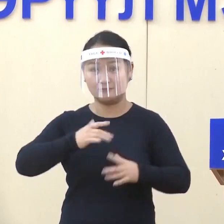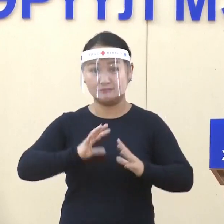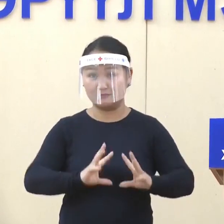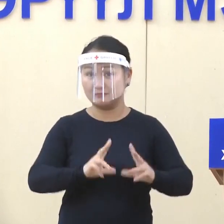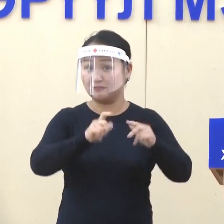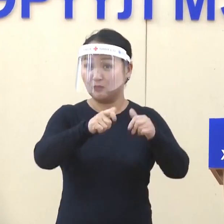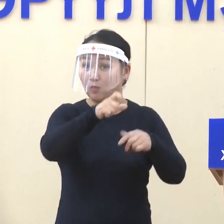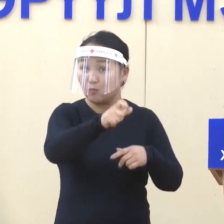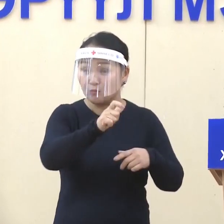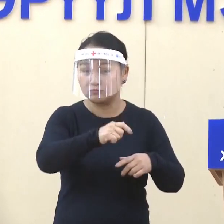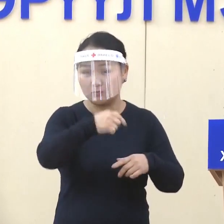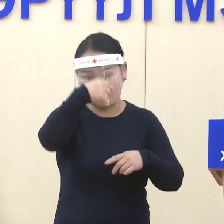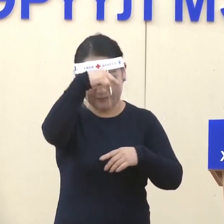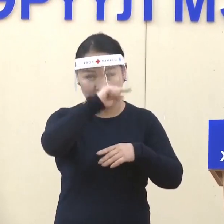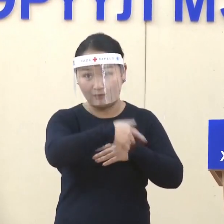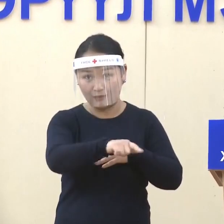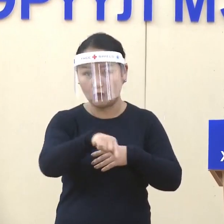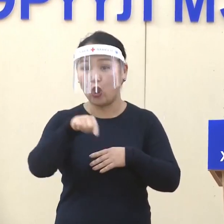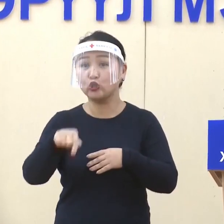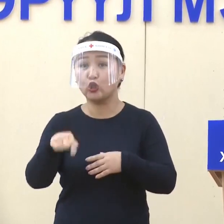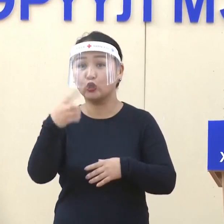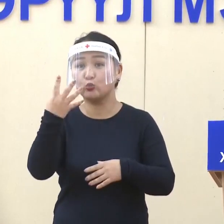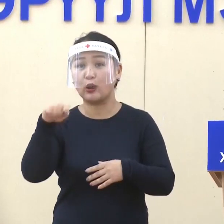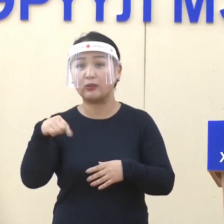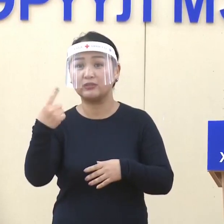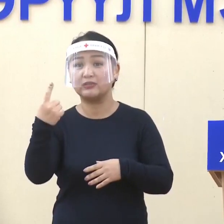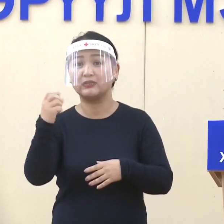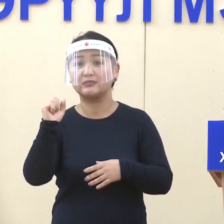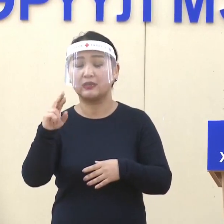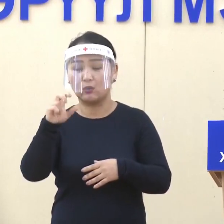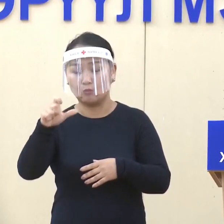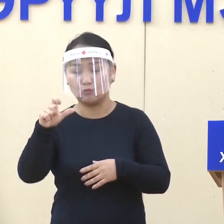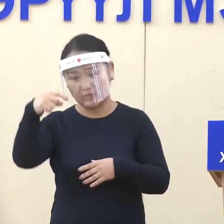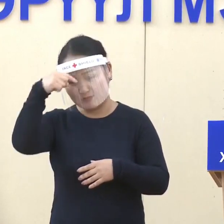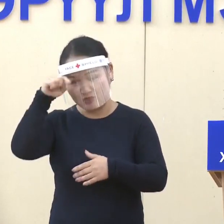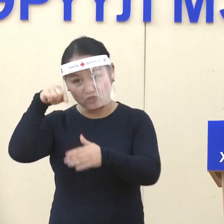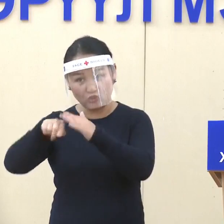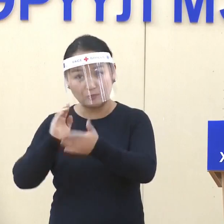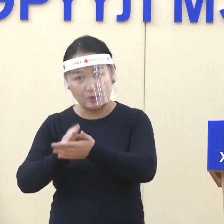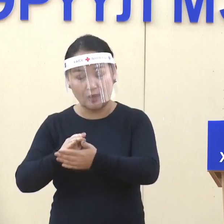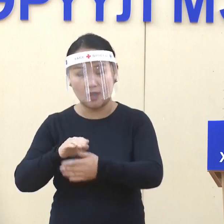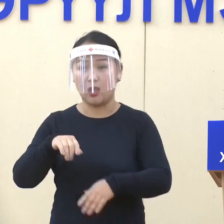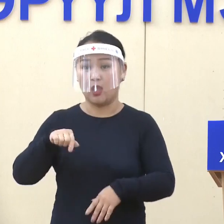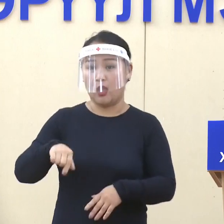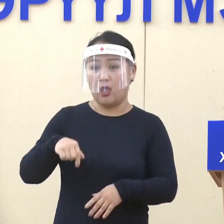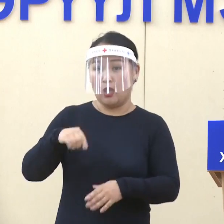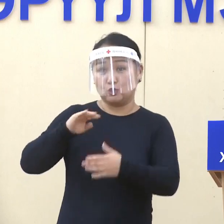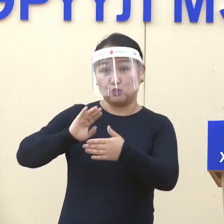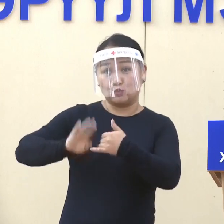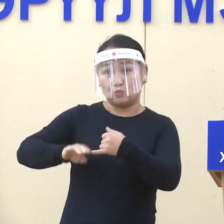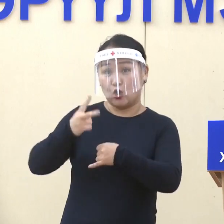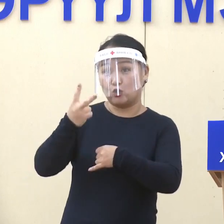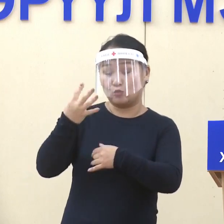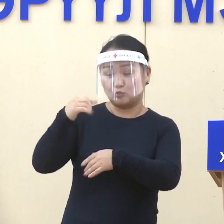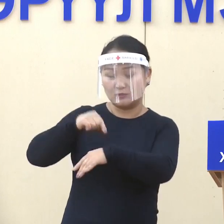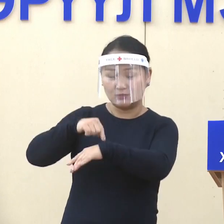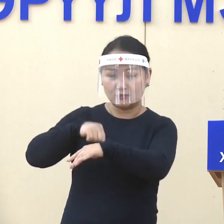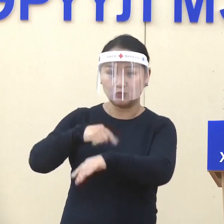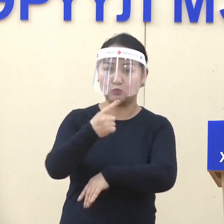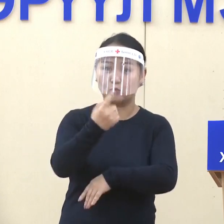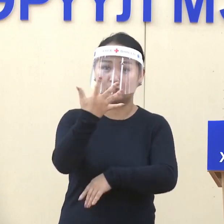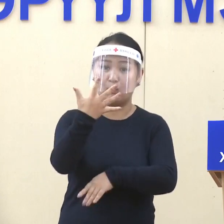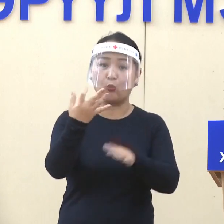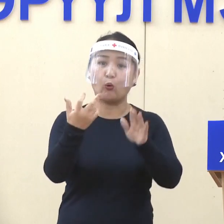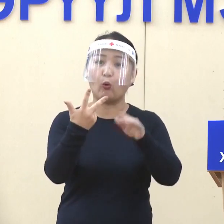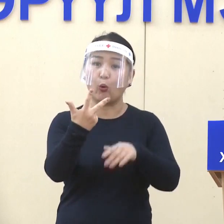бол 4.1 сая хүн эмнэлэгт хэвтэн эмчлэгдэж байна. За сүүлийн 24 цагт 153,000 хүн